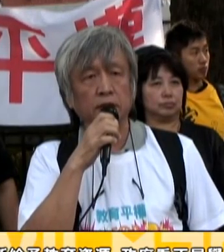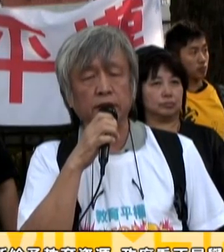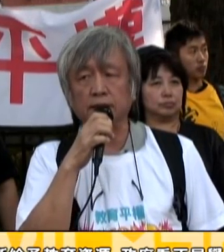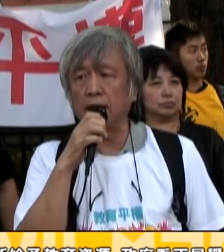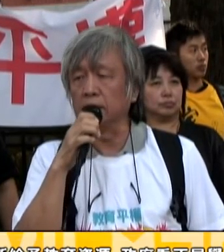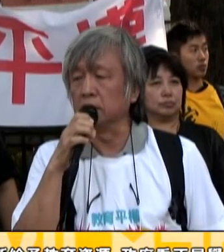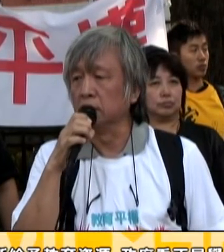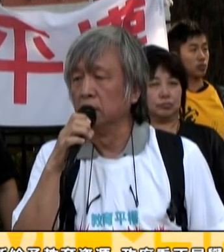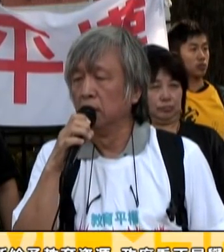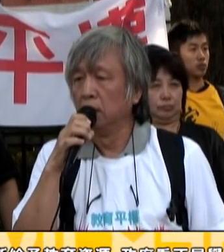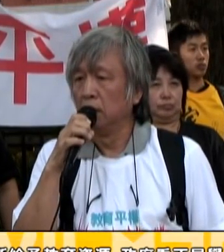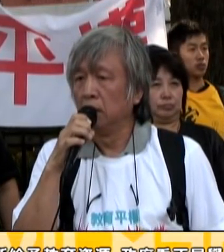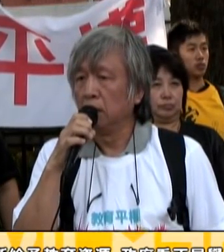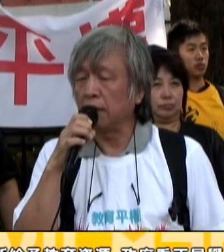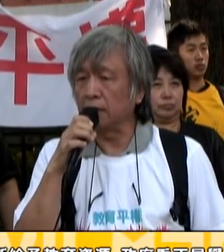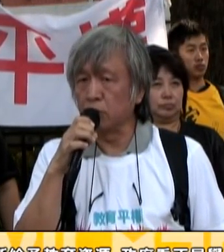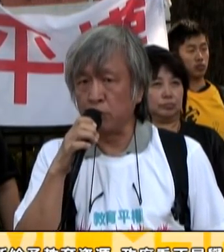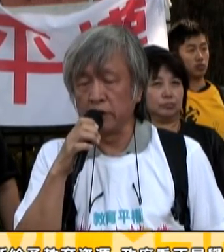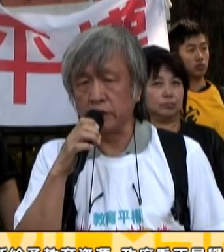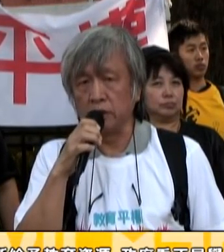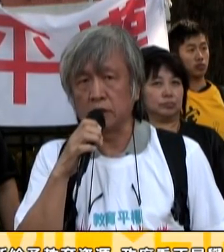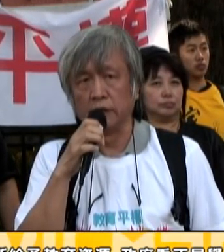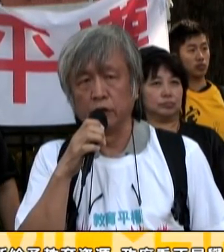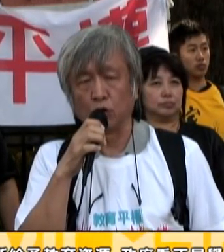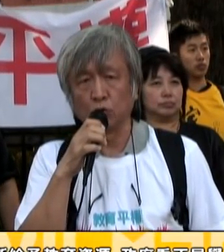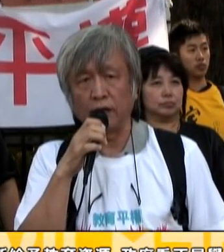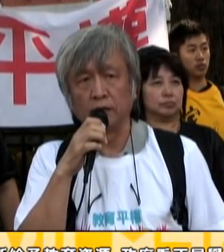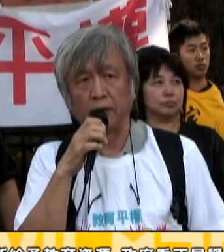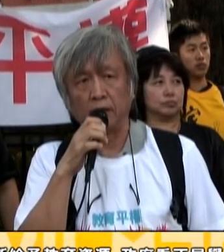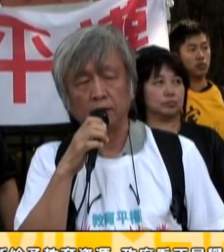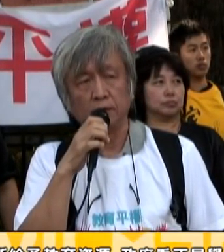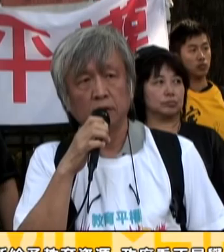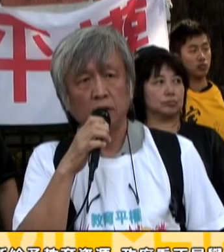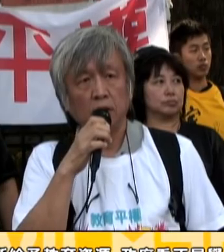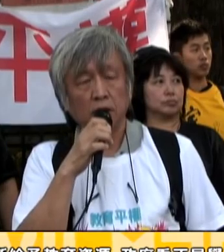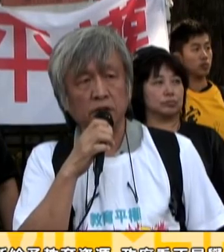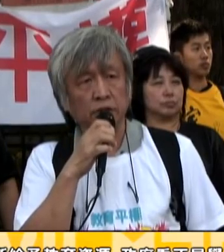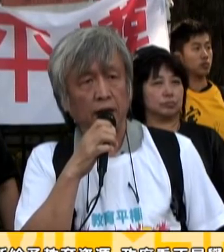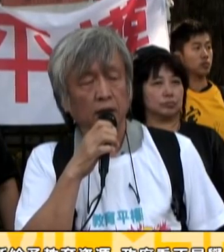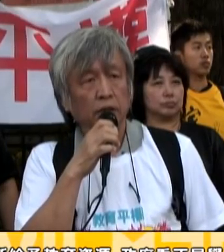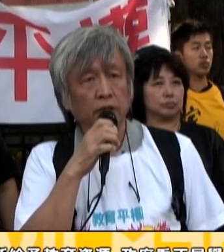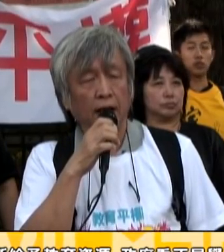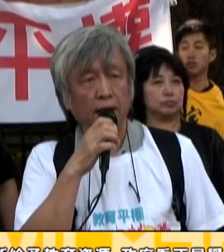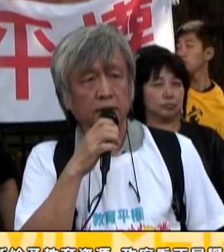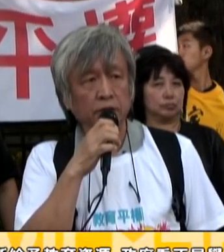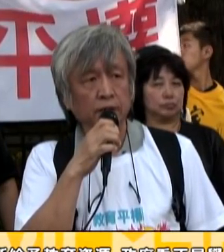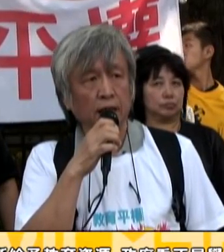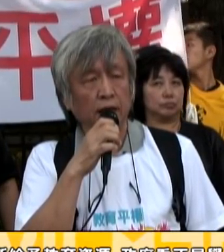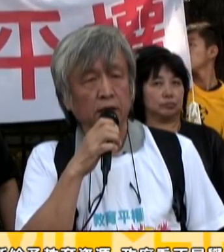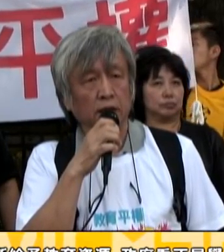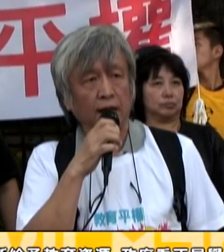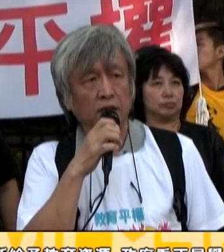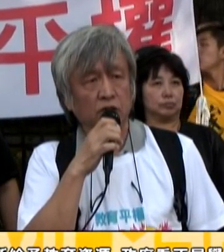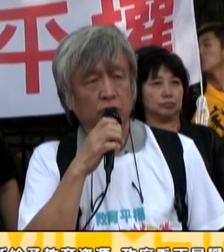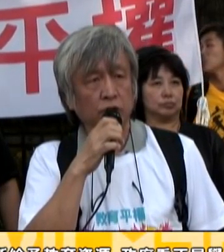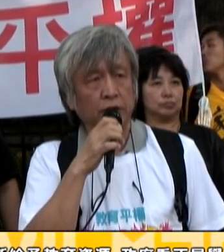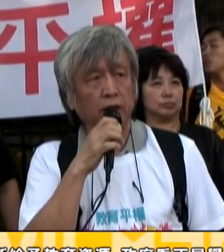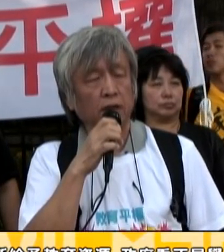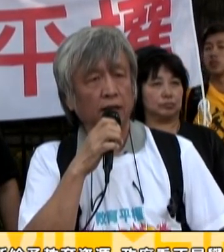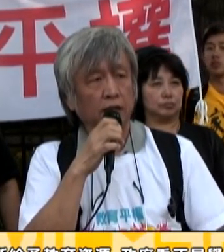者他的学习是可以中断的吗？试想一个身心障碍者他的时间他可以被切割的